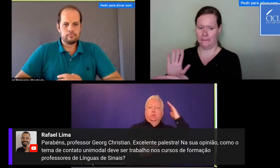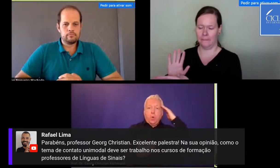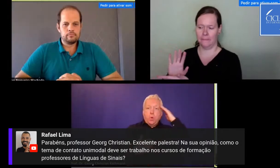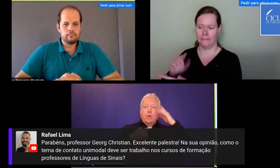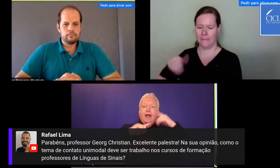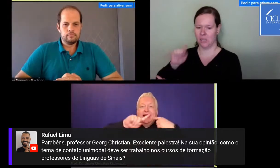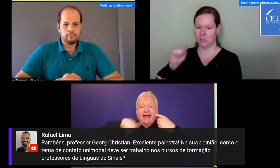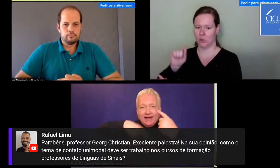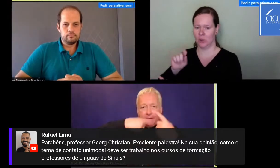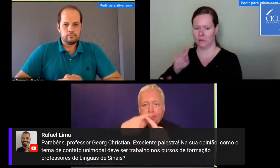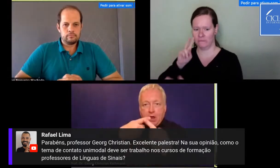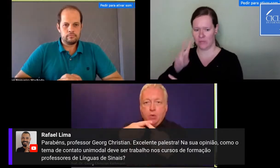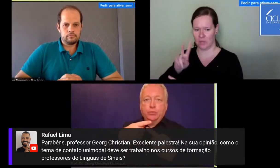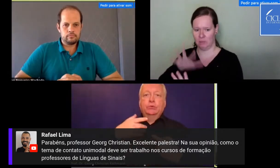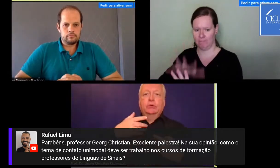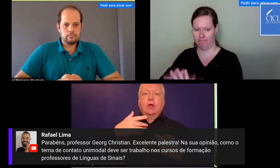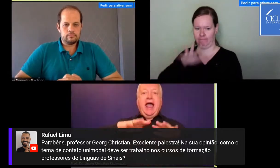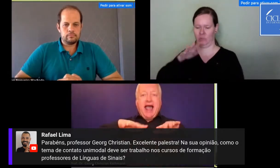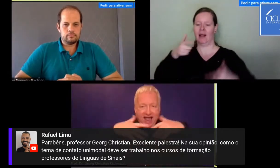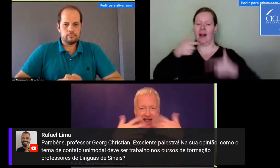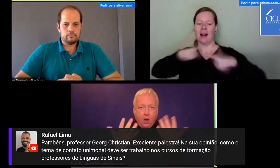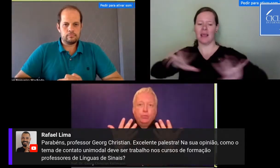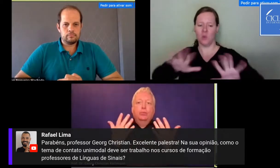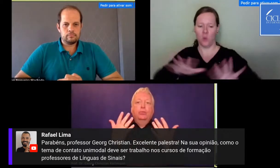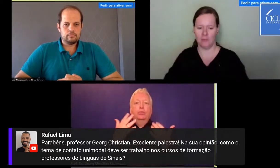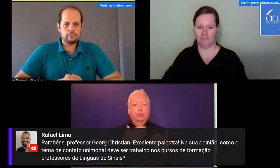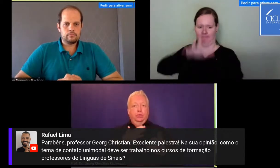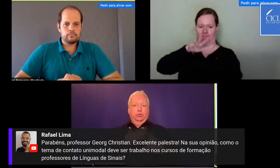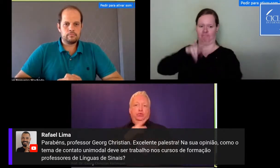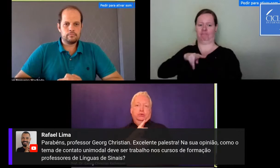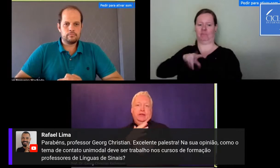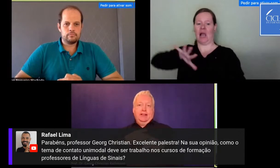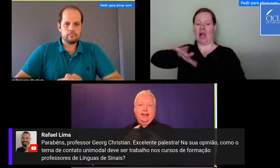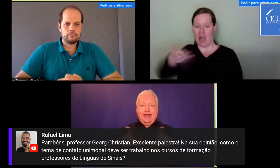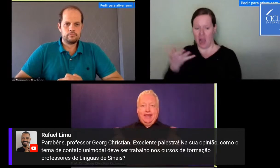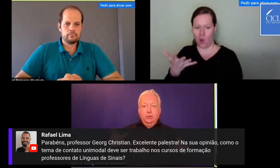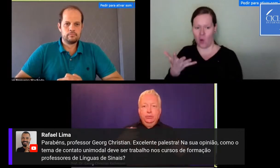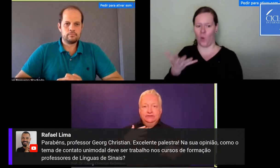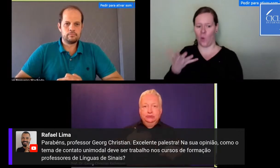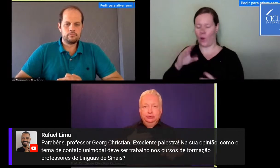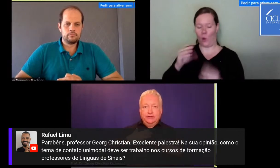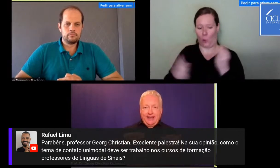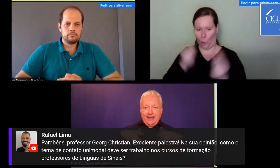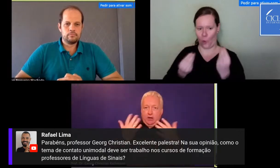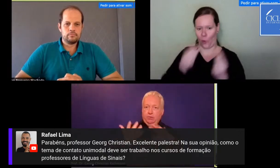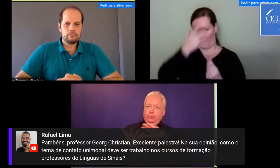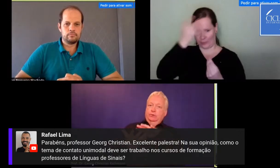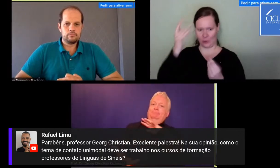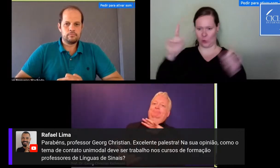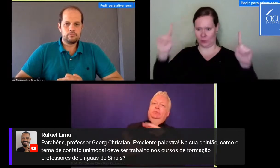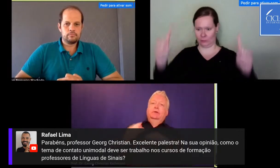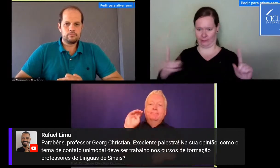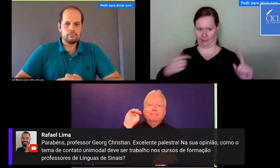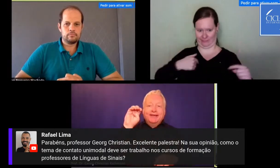que podem servir como suporte para esse ambiente instrucional.